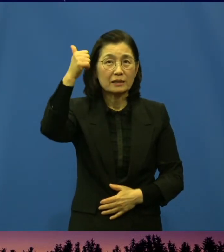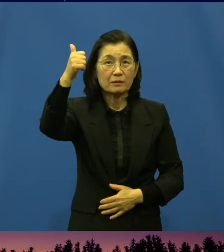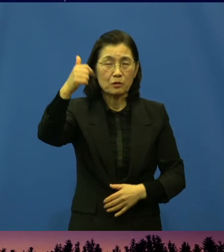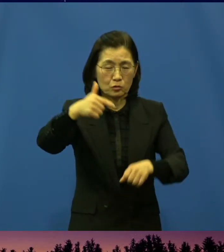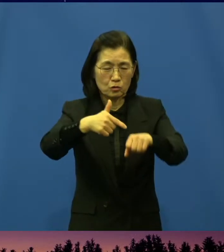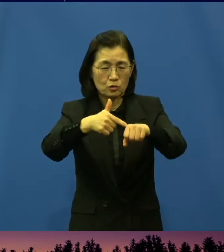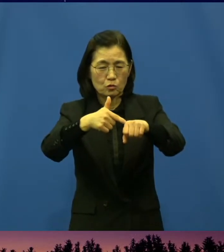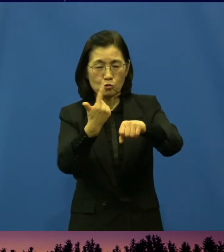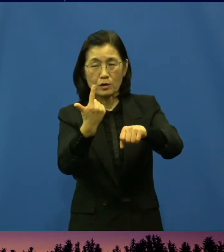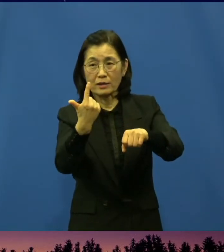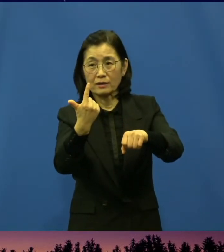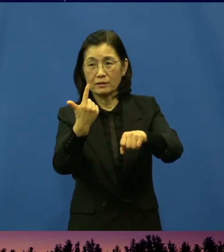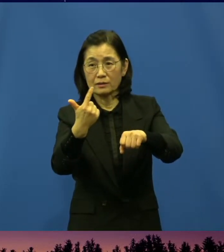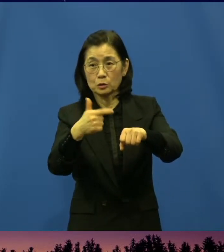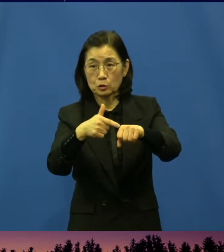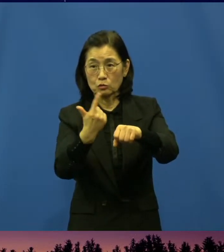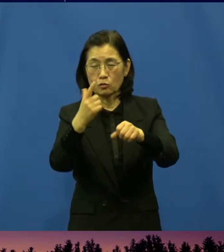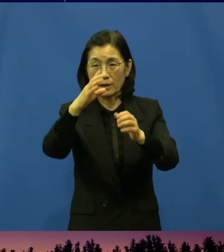나갔었죠.